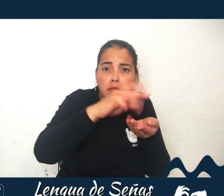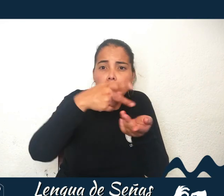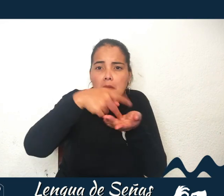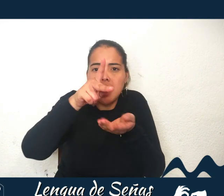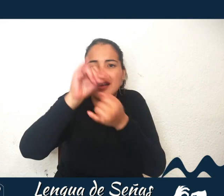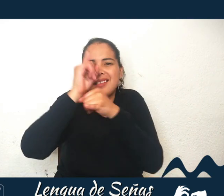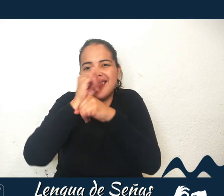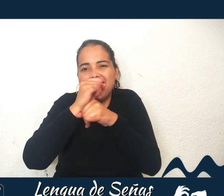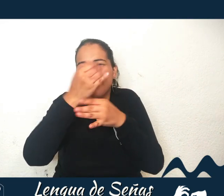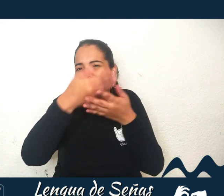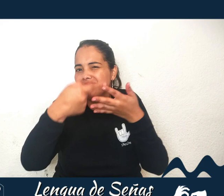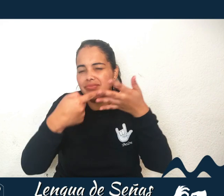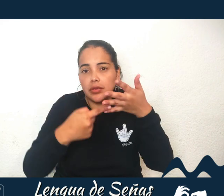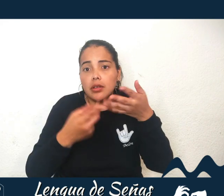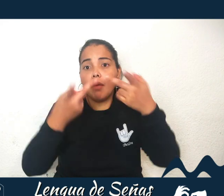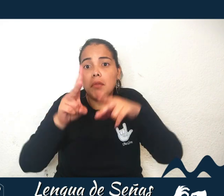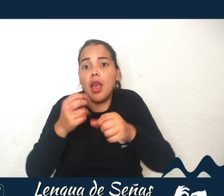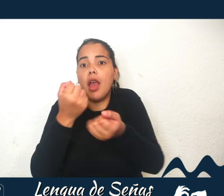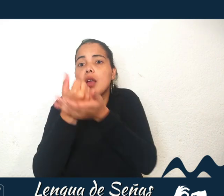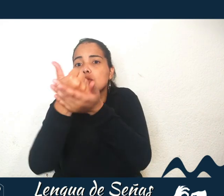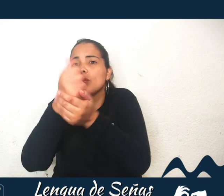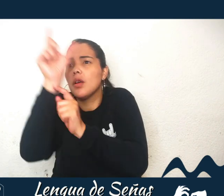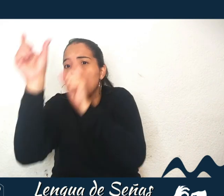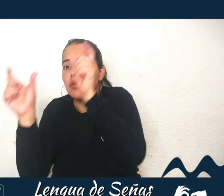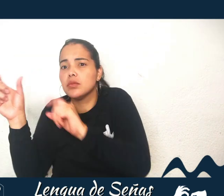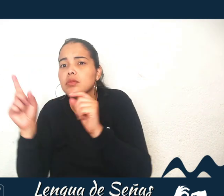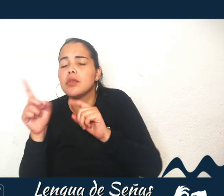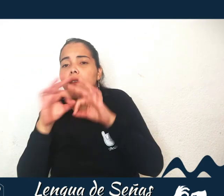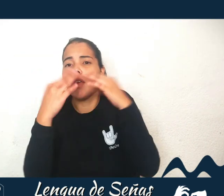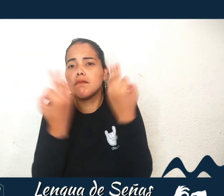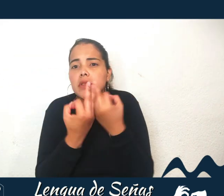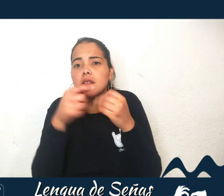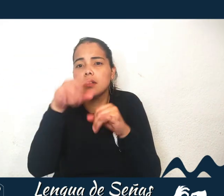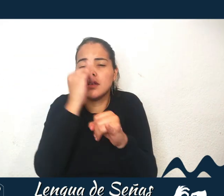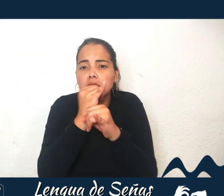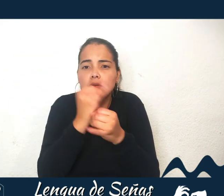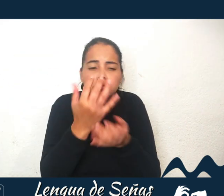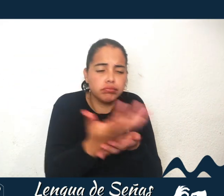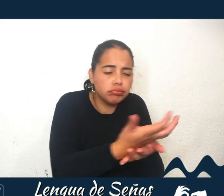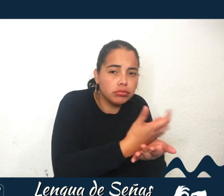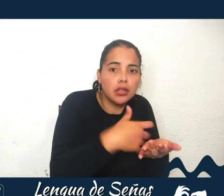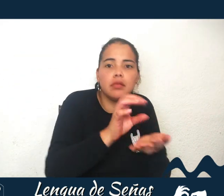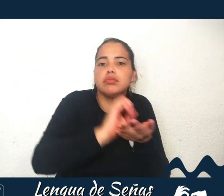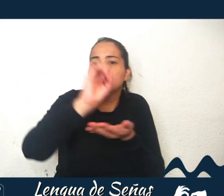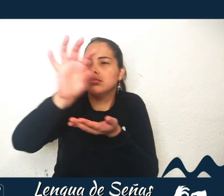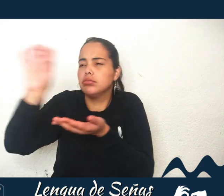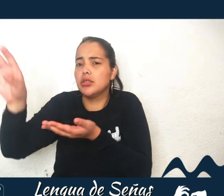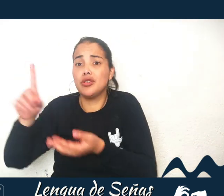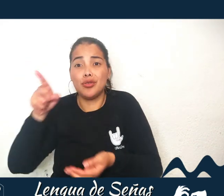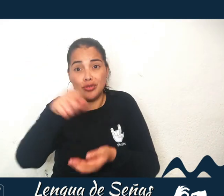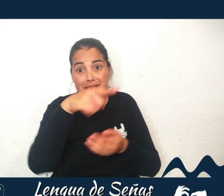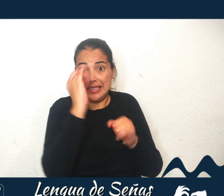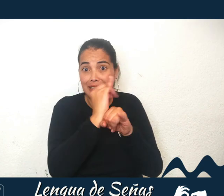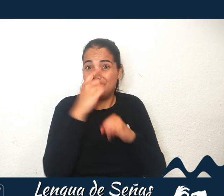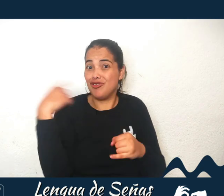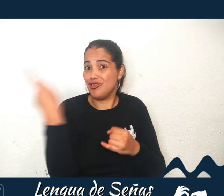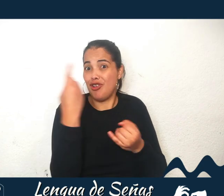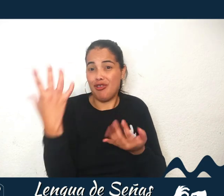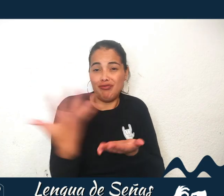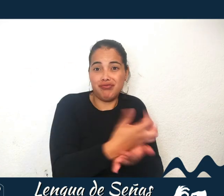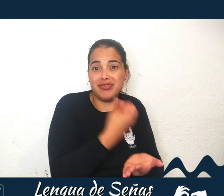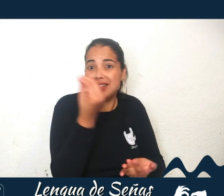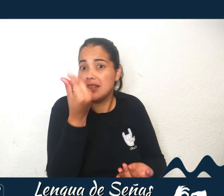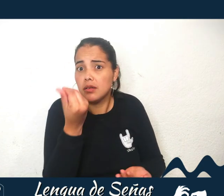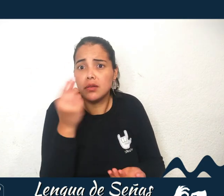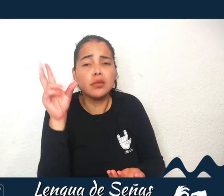dice que este servicio sagrado no es solamente el de suplir dinero o las necesidades, es más allá